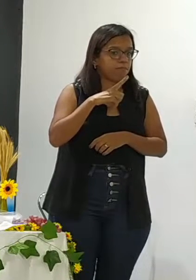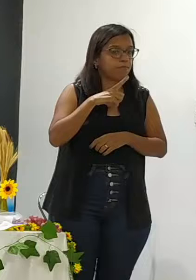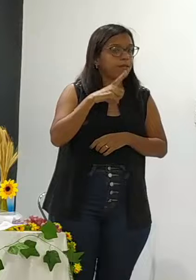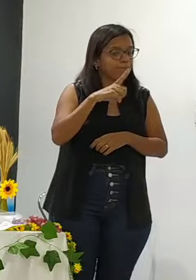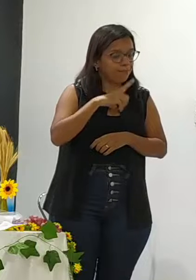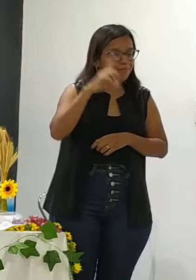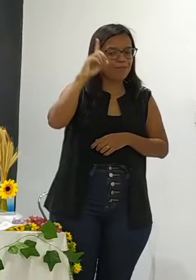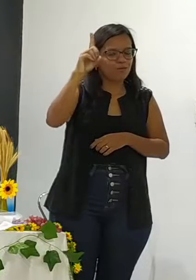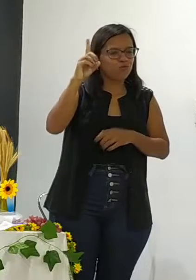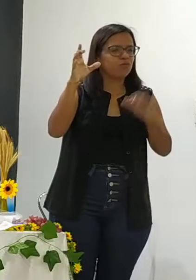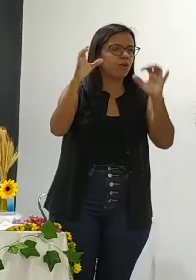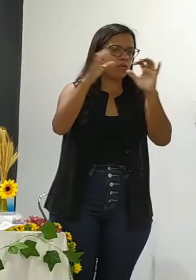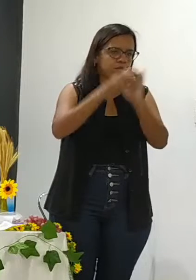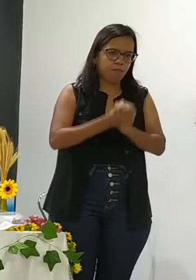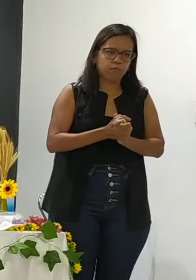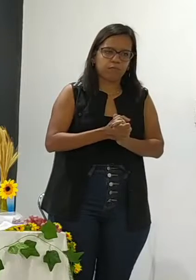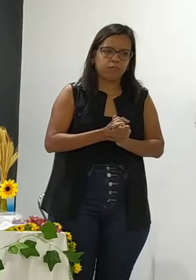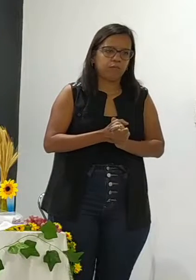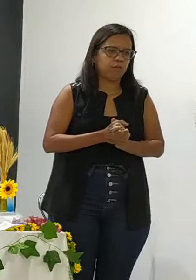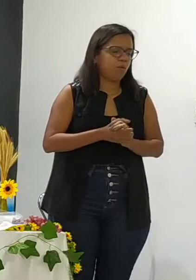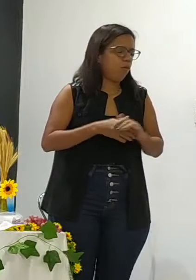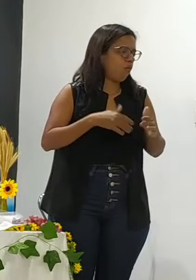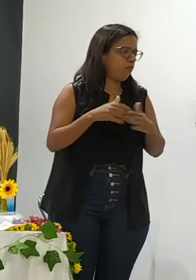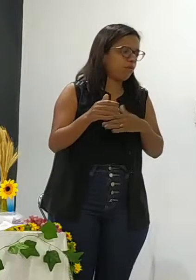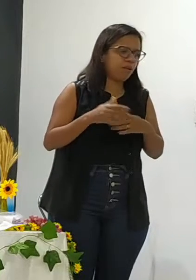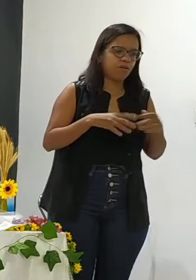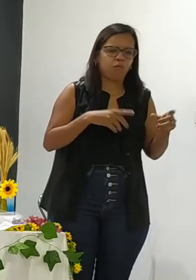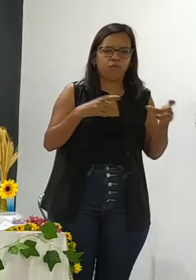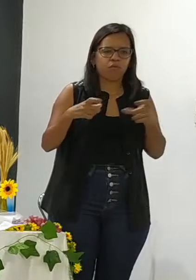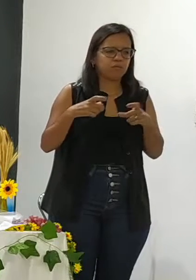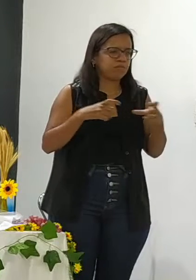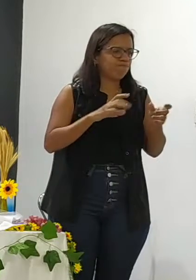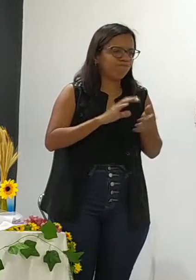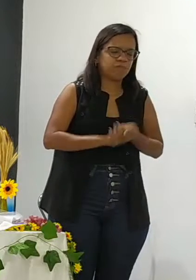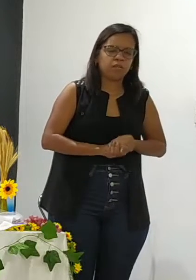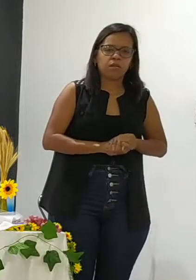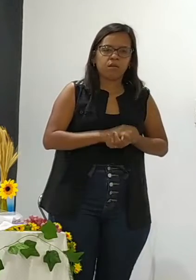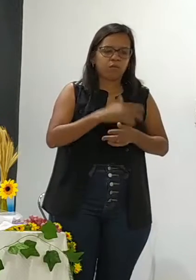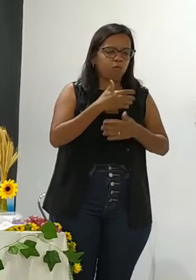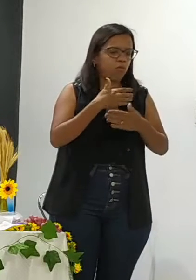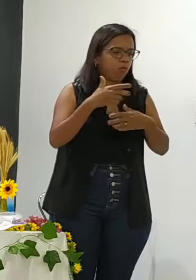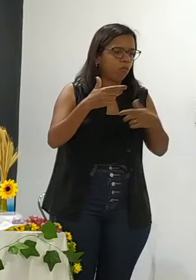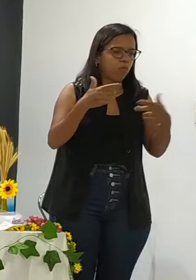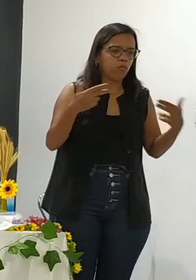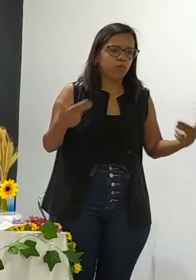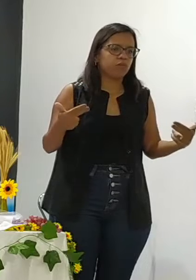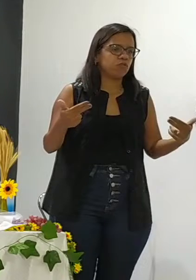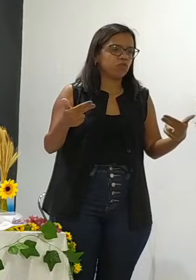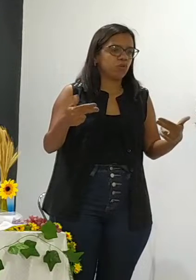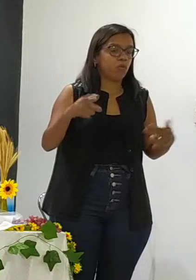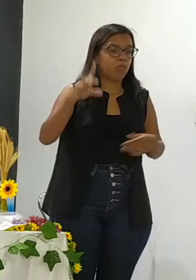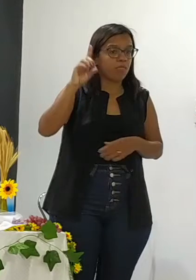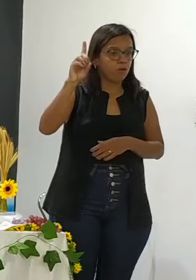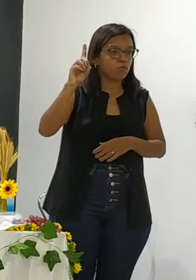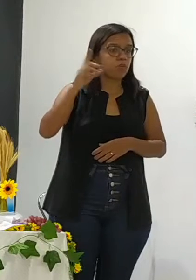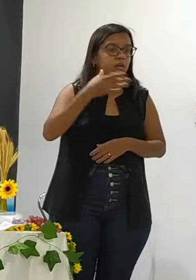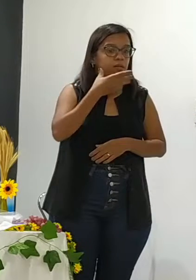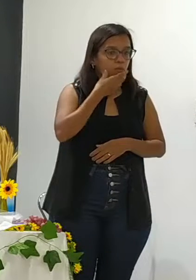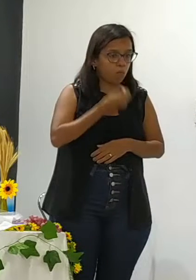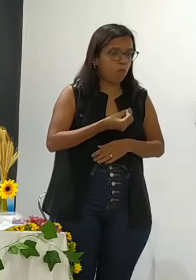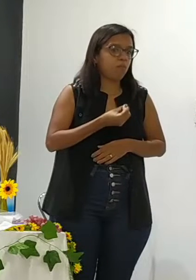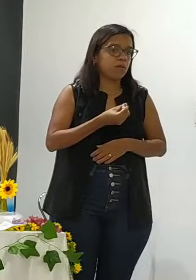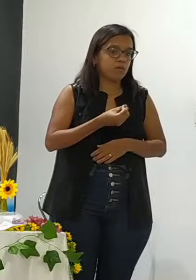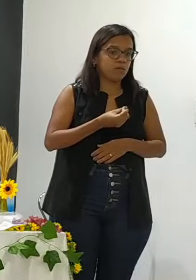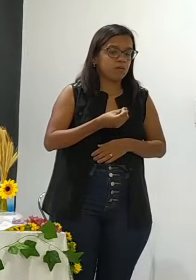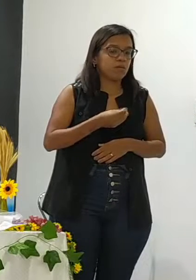casamento. Pode passar o que passar. Ele merece, irmãos. Um homem de Deus, ele resolveu ir para